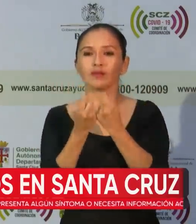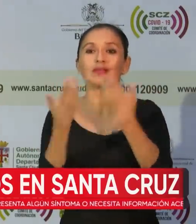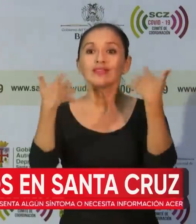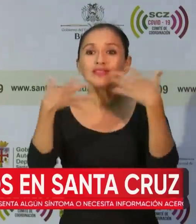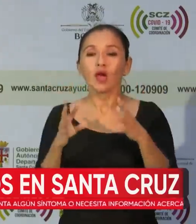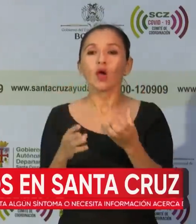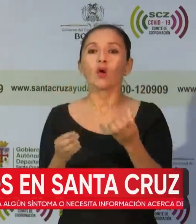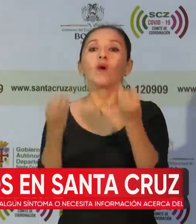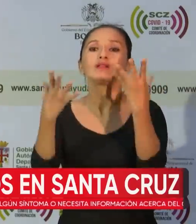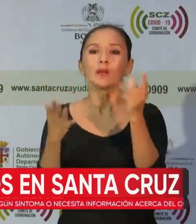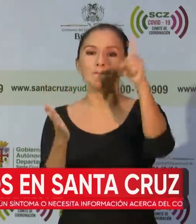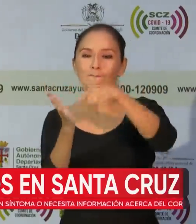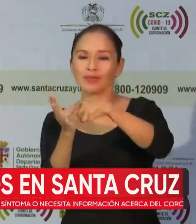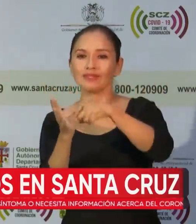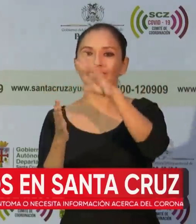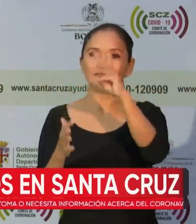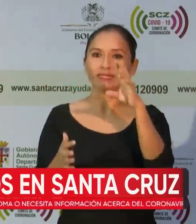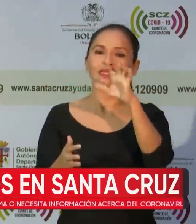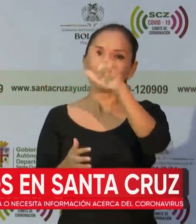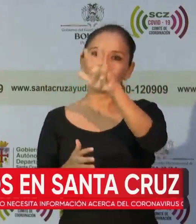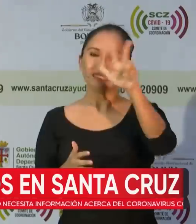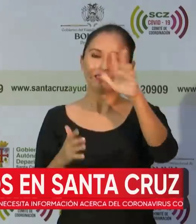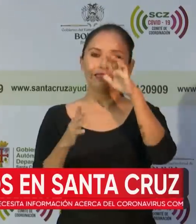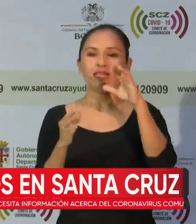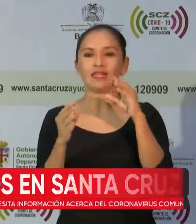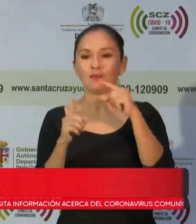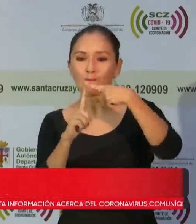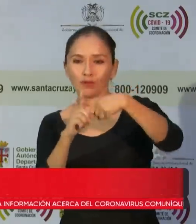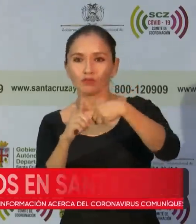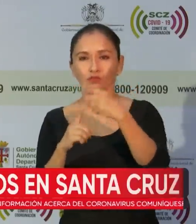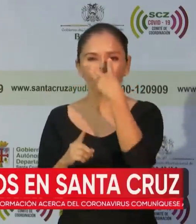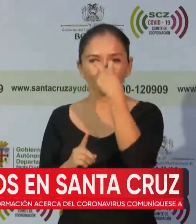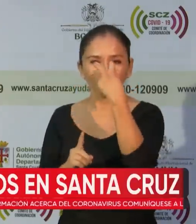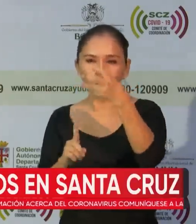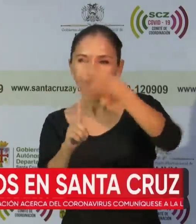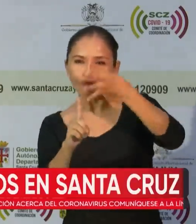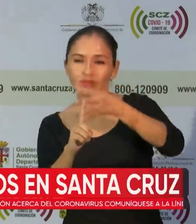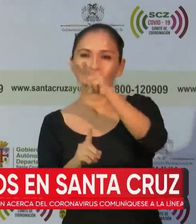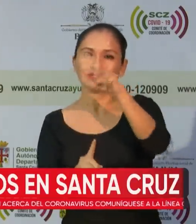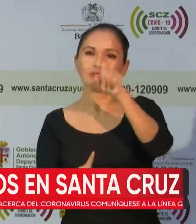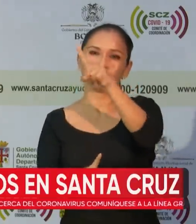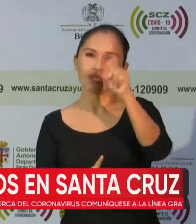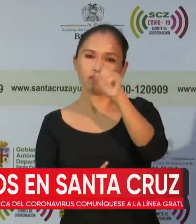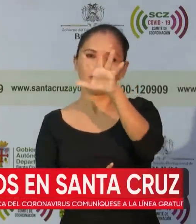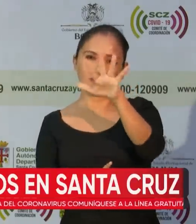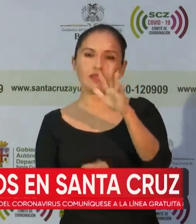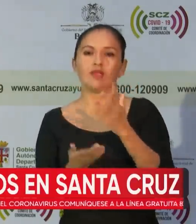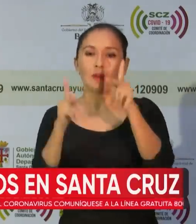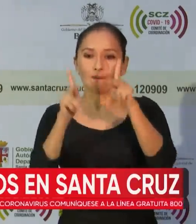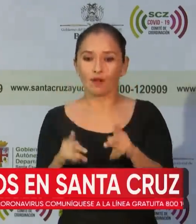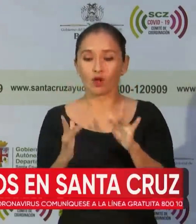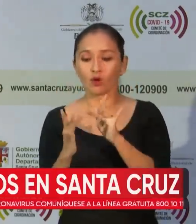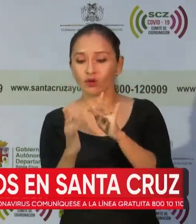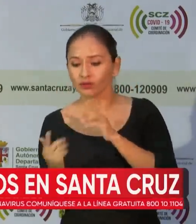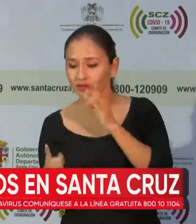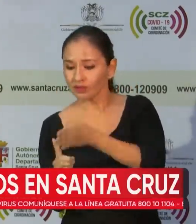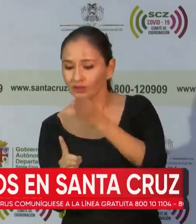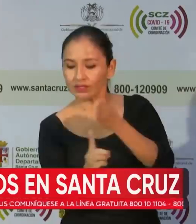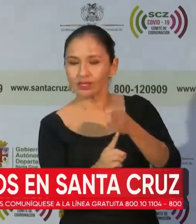ya 1.633 casos, los sospechosos suman 105 casos, los contactos directos